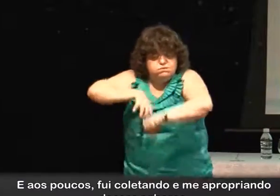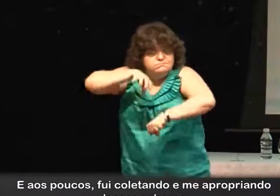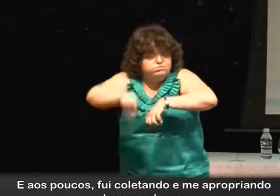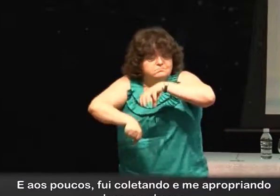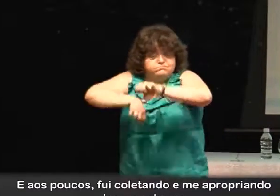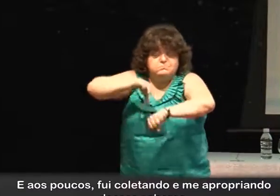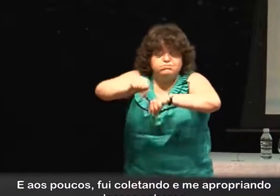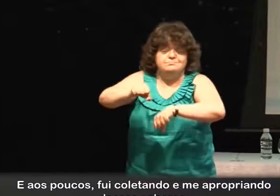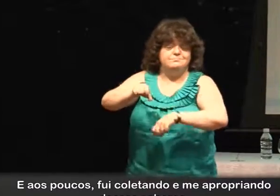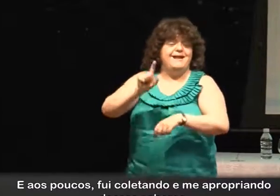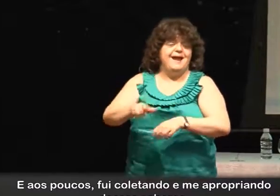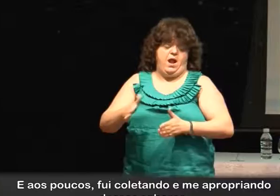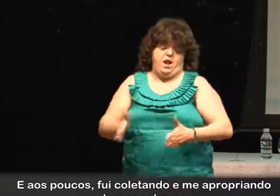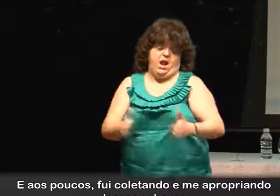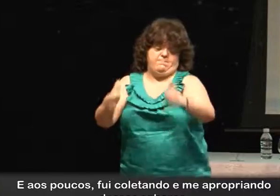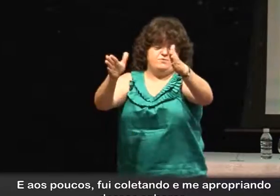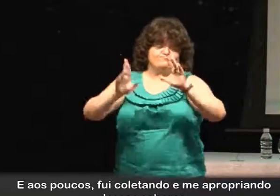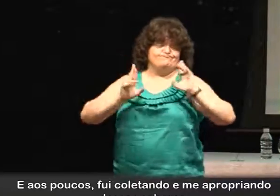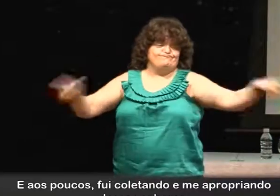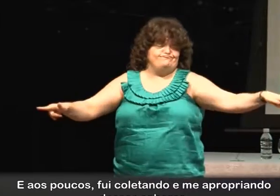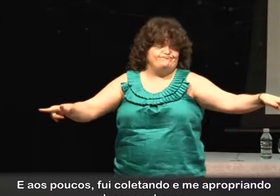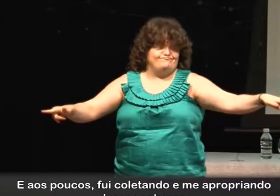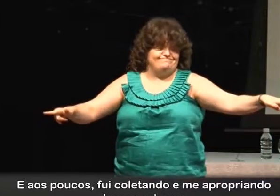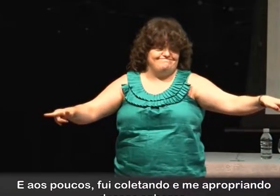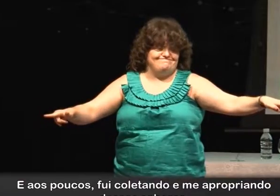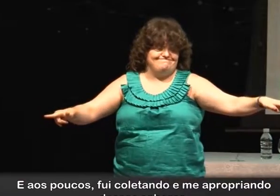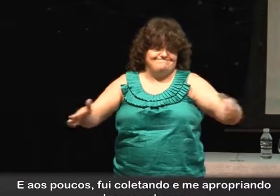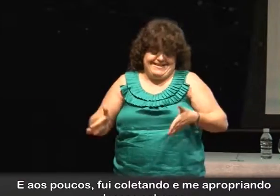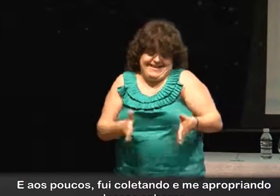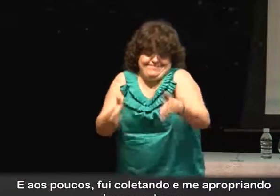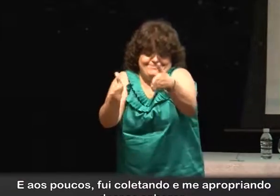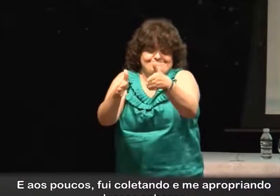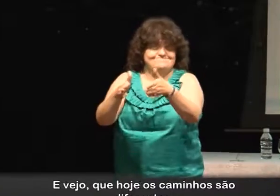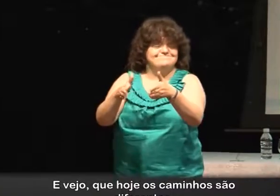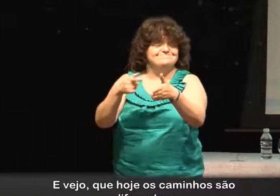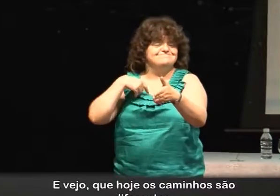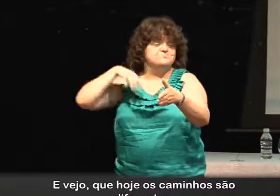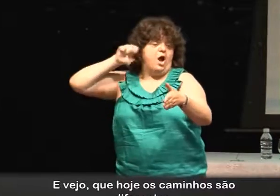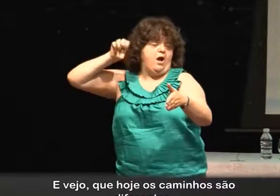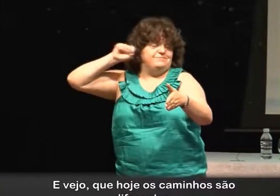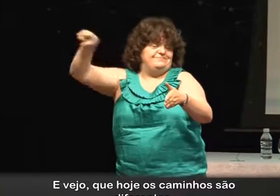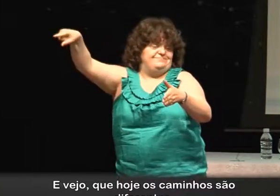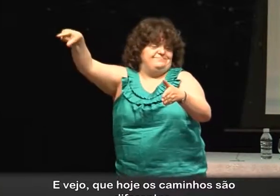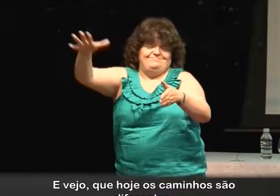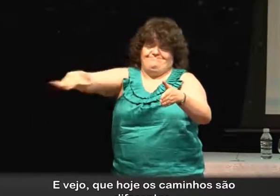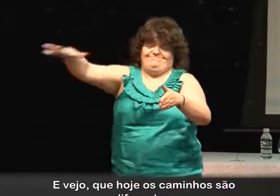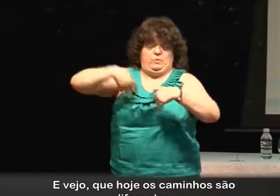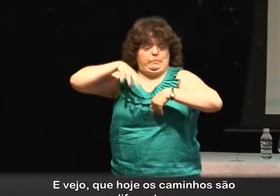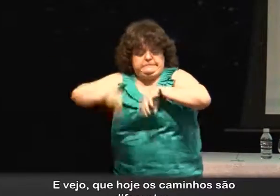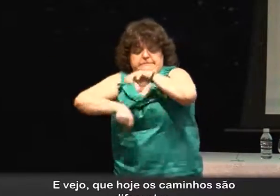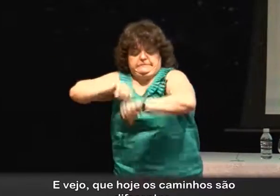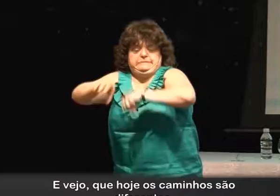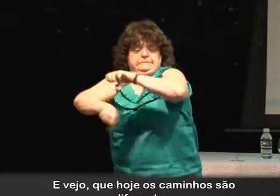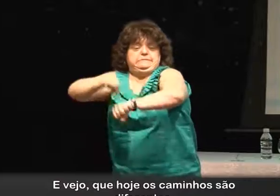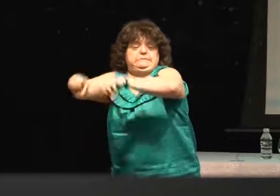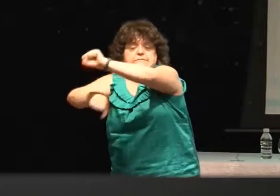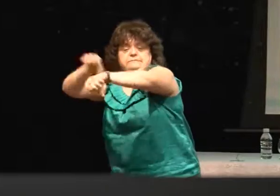E aos poucos eu fui coletando e me apropriando desses saberes. E vejo que hoje os caminhos são diferentes.